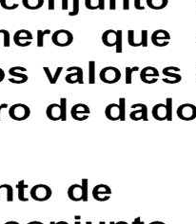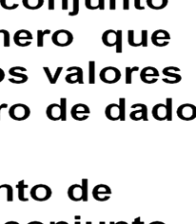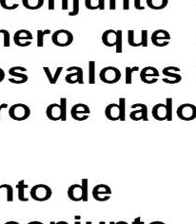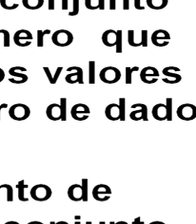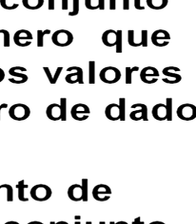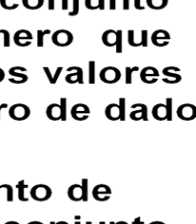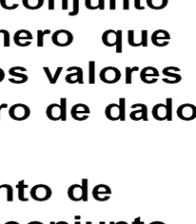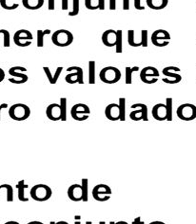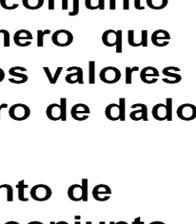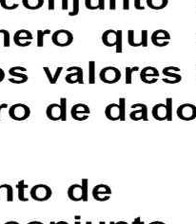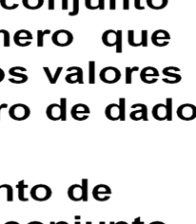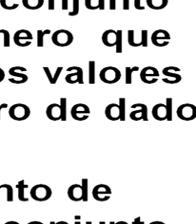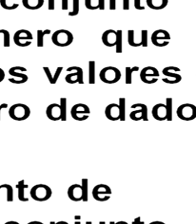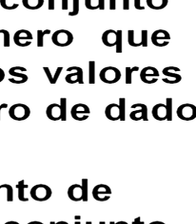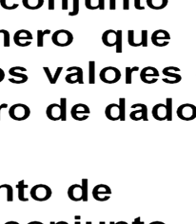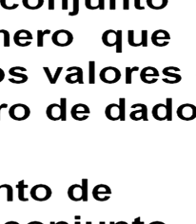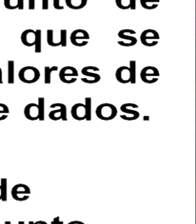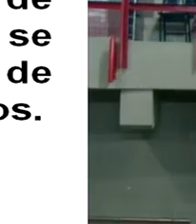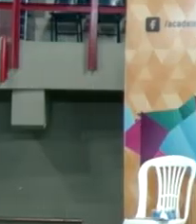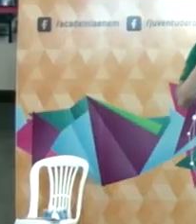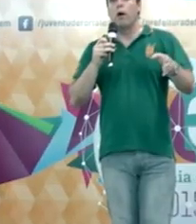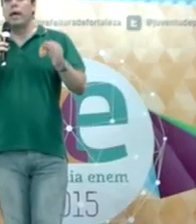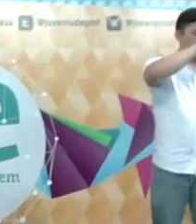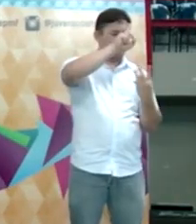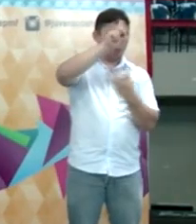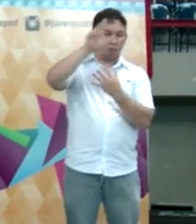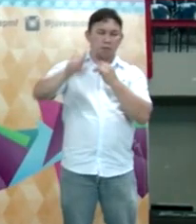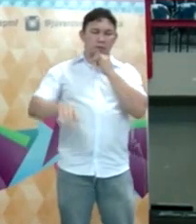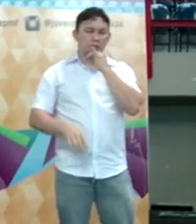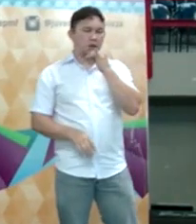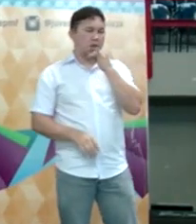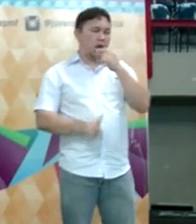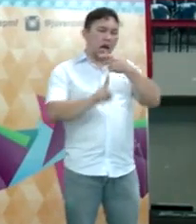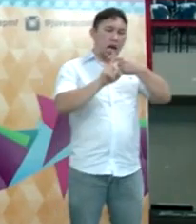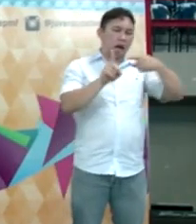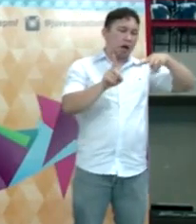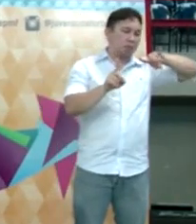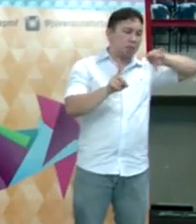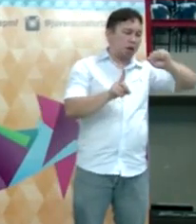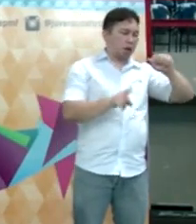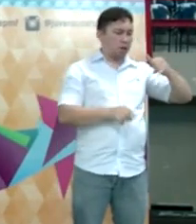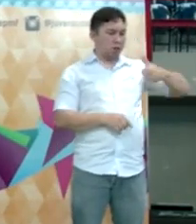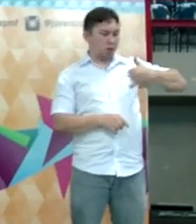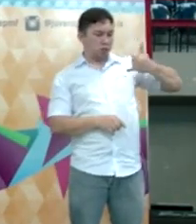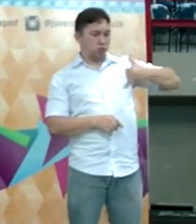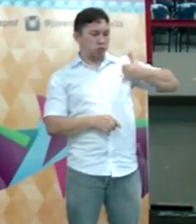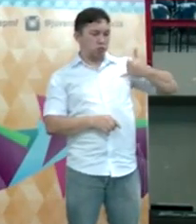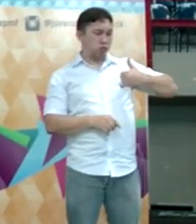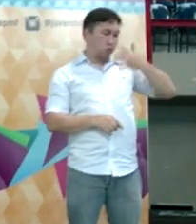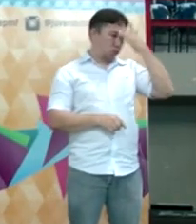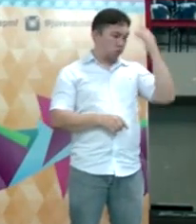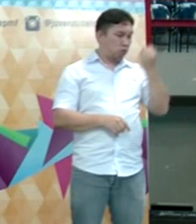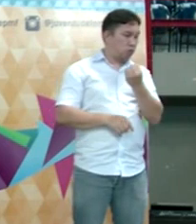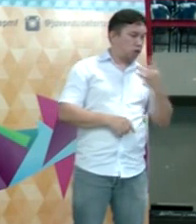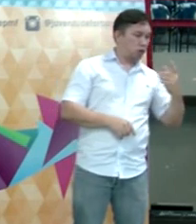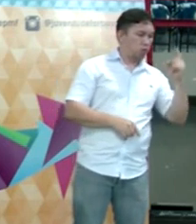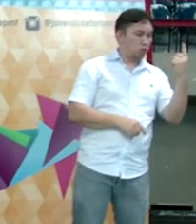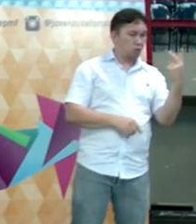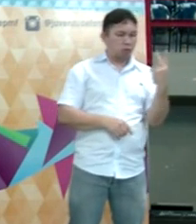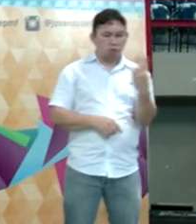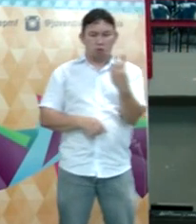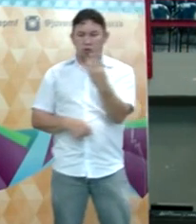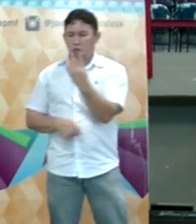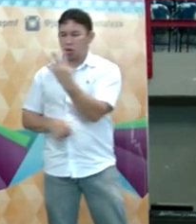Então, por exemplo, se eu quero calcular qual é a média de idade entre 10 pessoas, como é